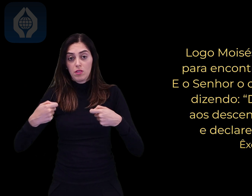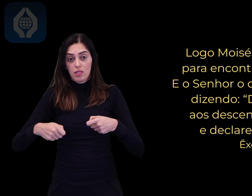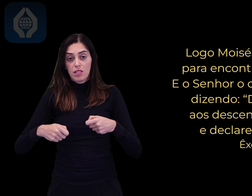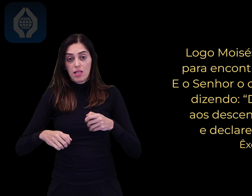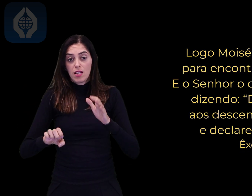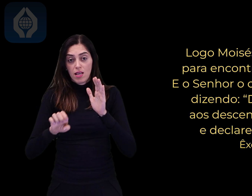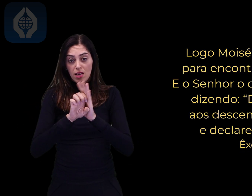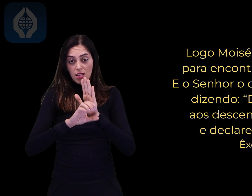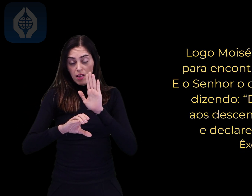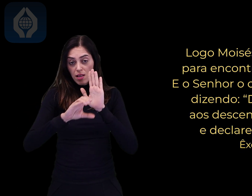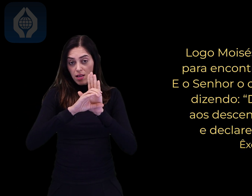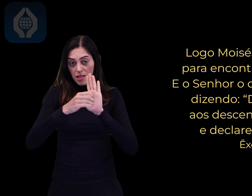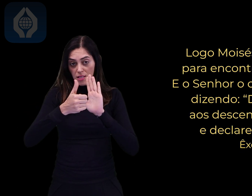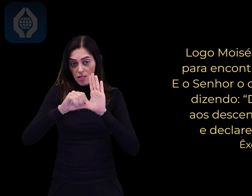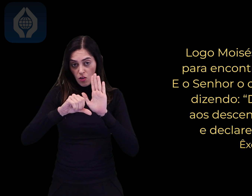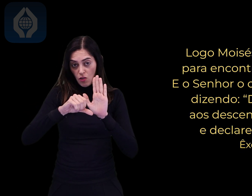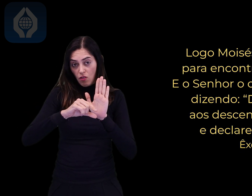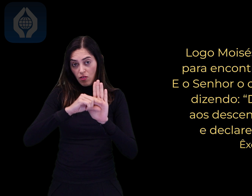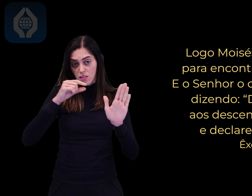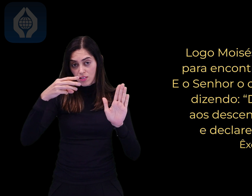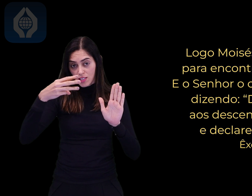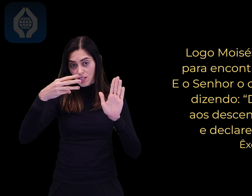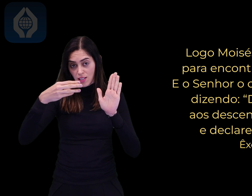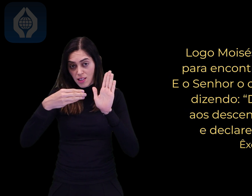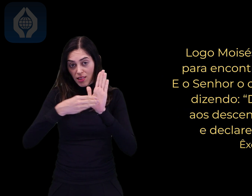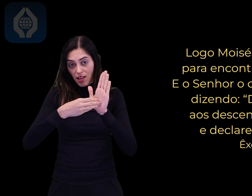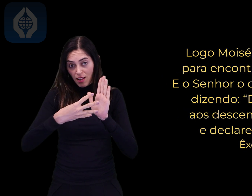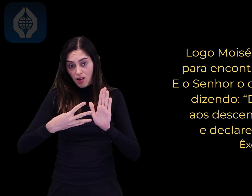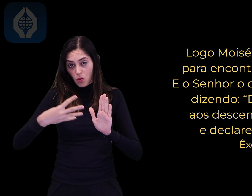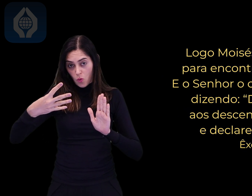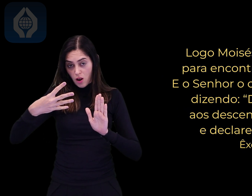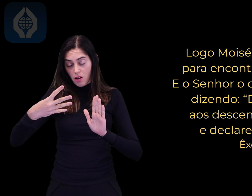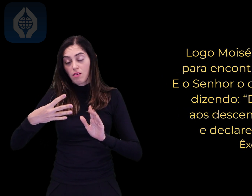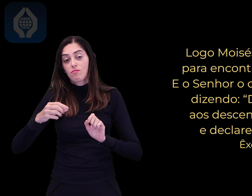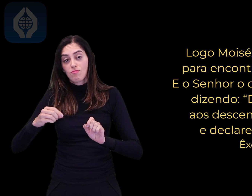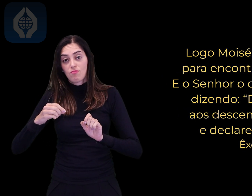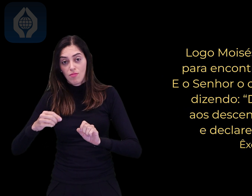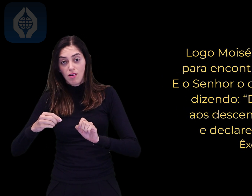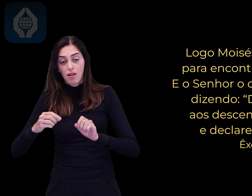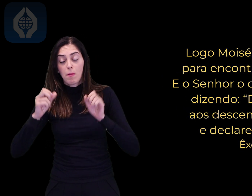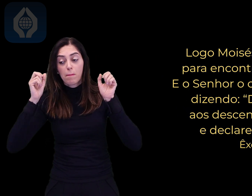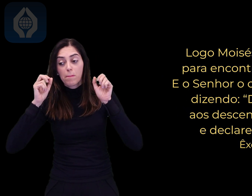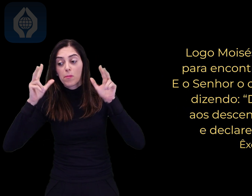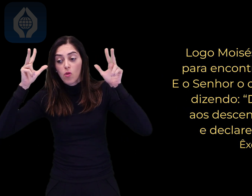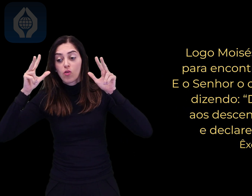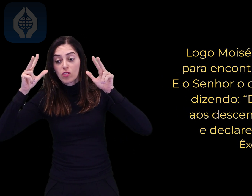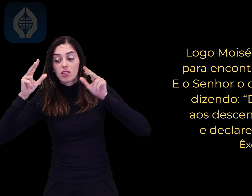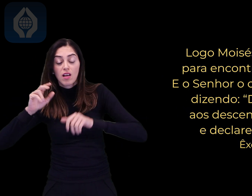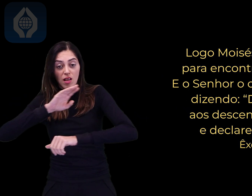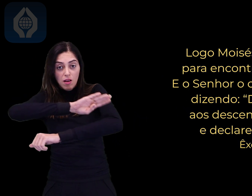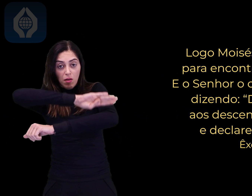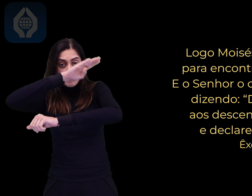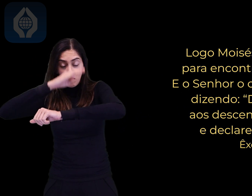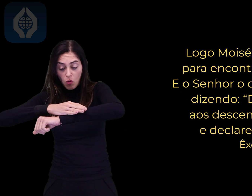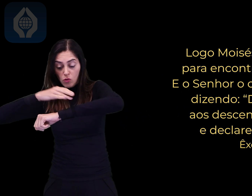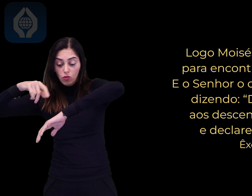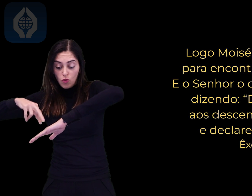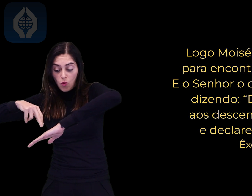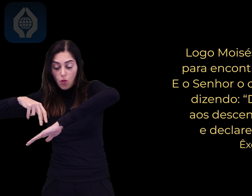19, 3-4, logo Moisés subiu o monte para encontrar-se com Deus. E o Senhor o chamou do